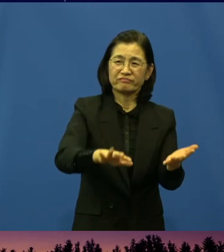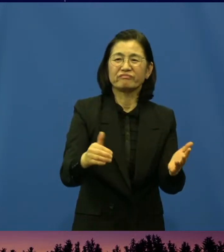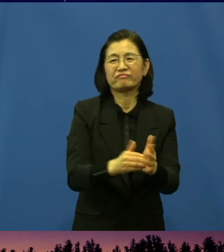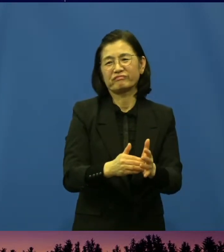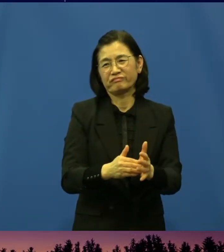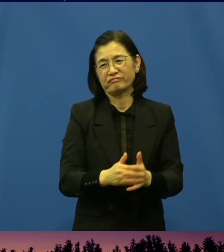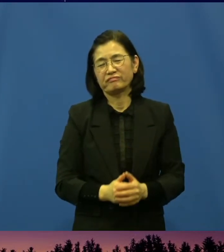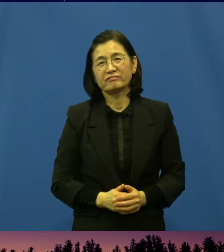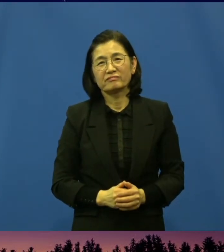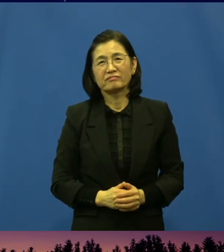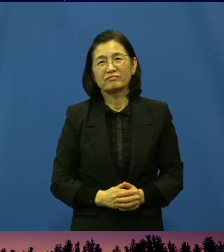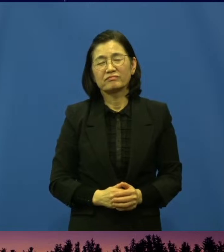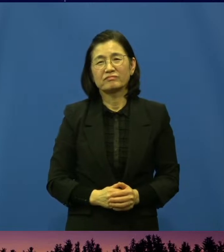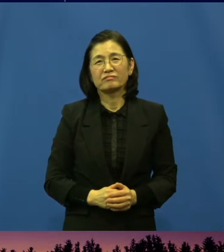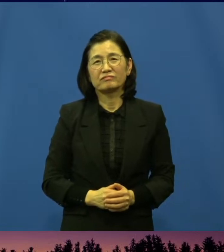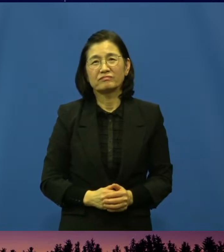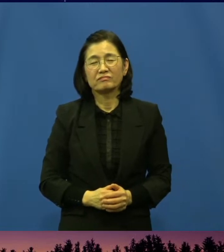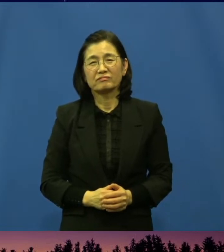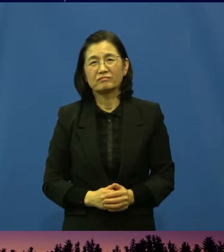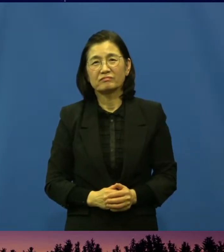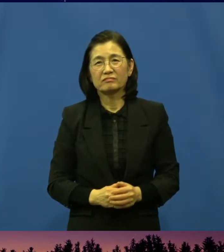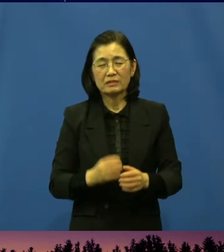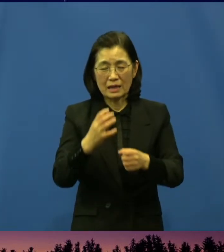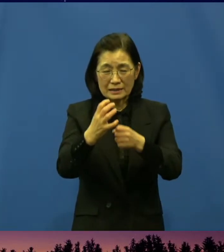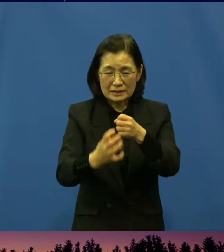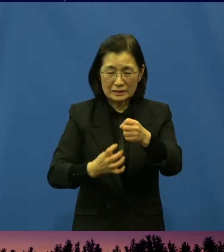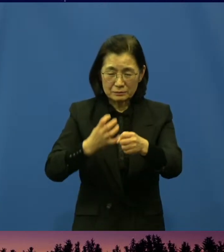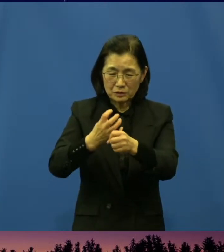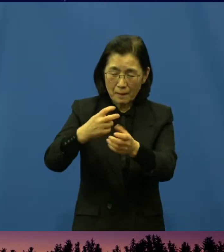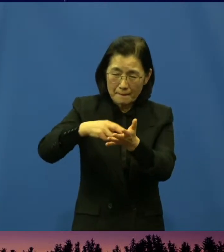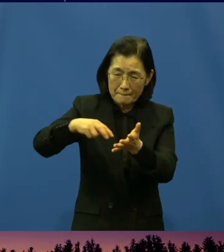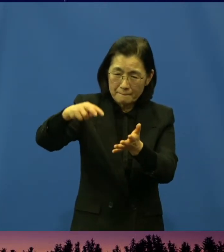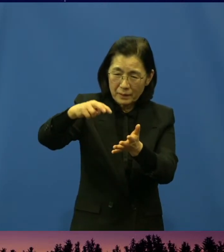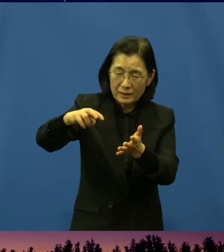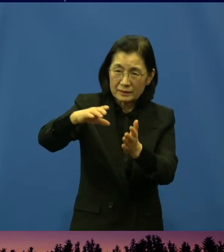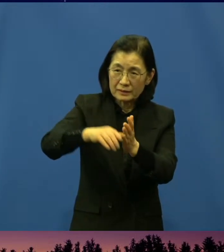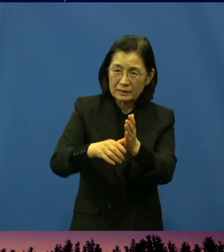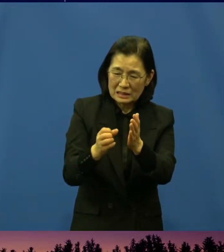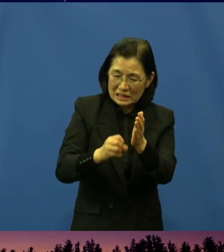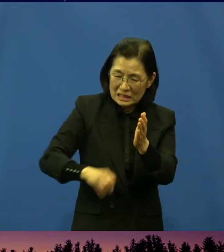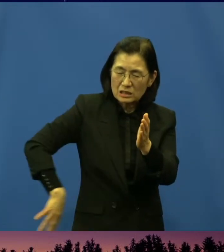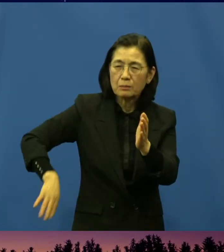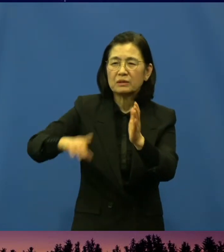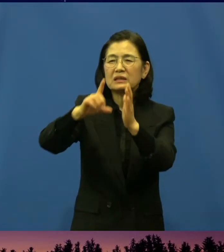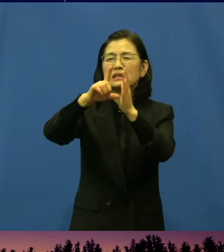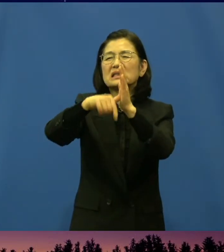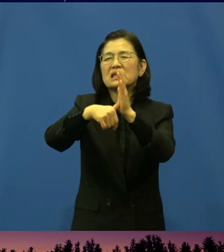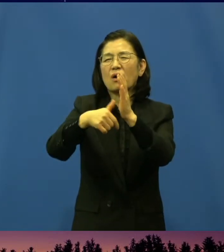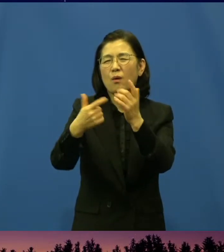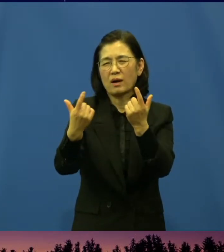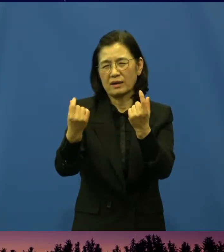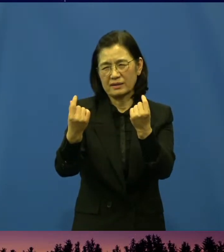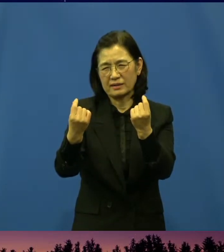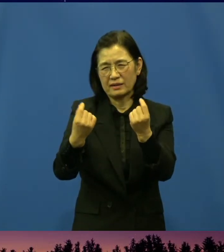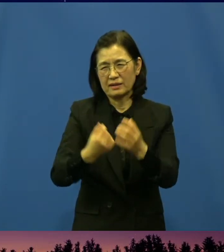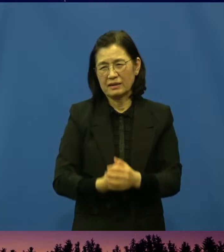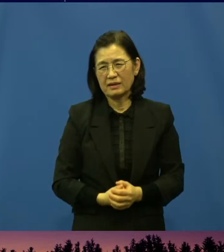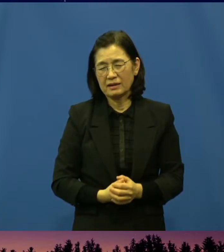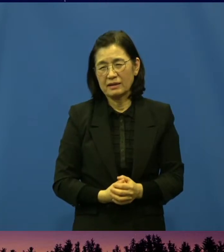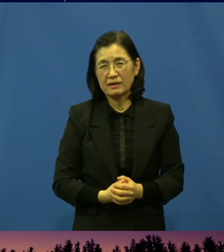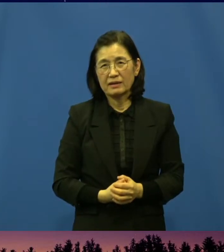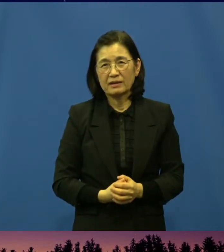그게 카운터가 안 되는 시간이에요. 그 40년 어떻게 보면 잃어버린 시간이에요. 잃어버린 시간. 그걸 누가